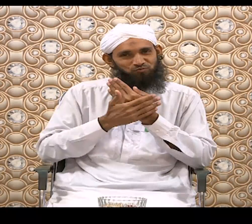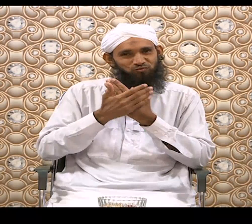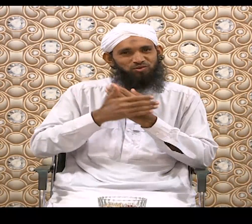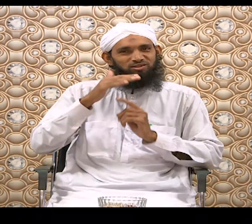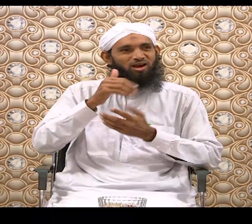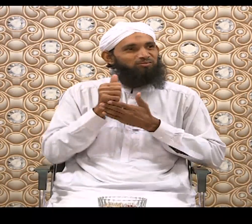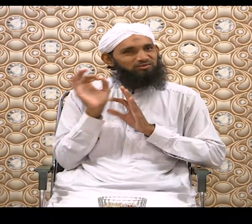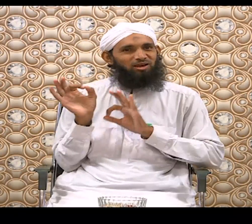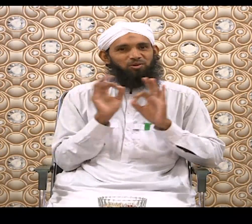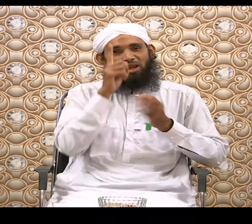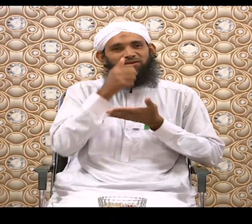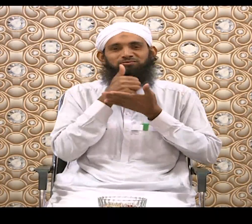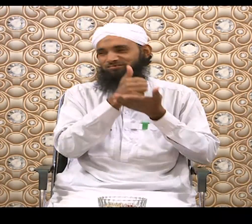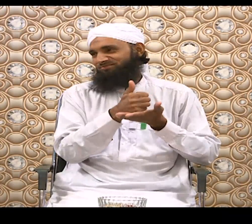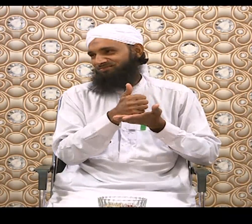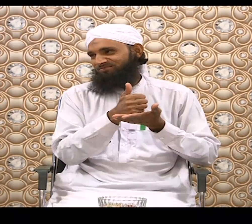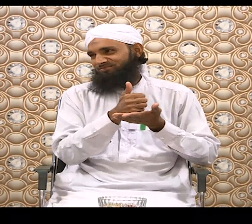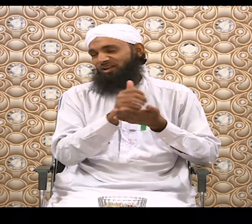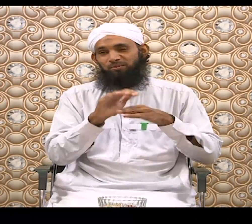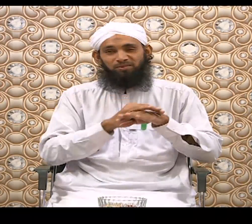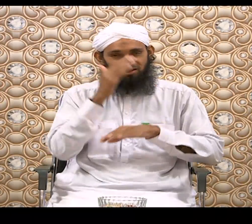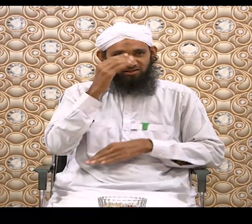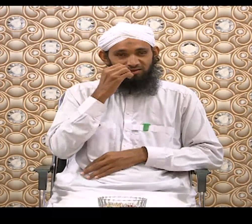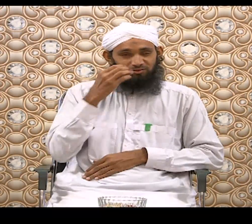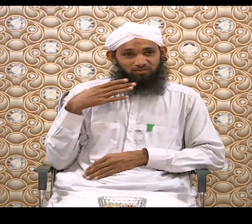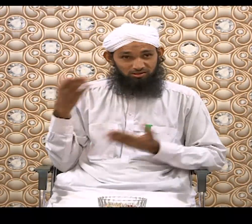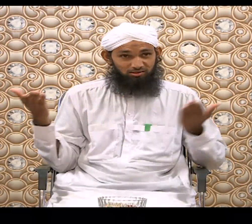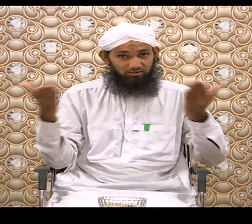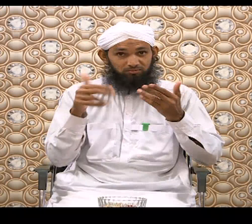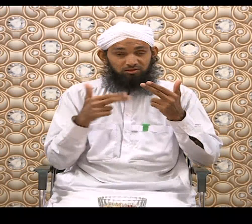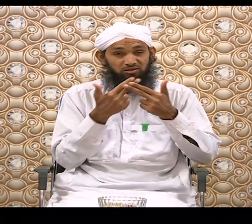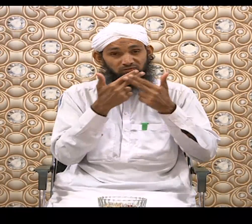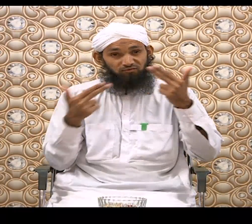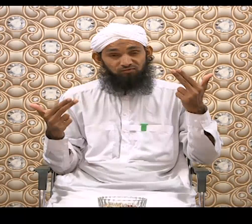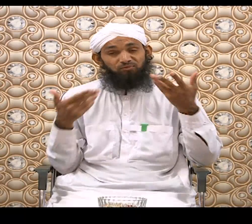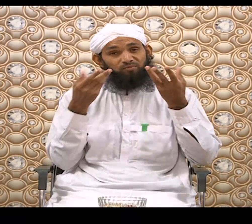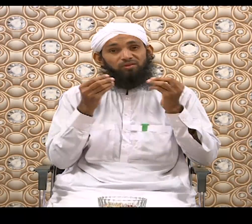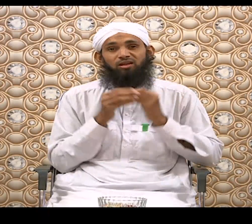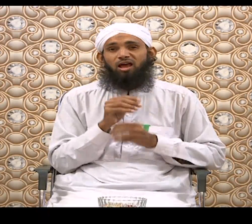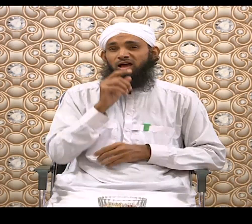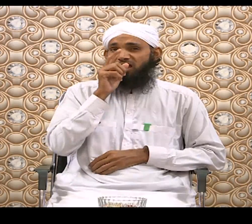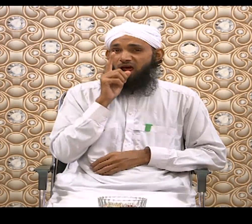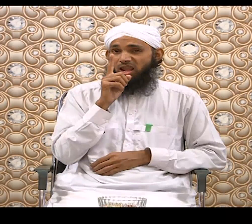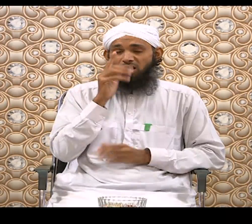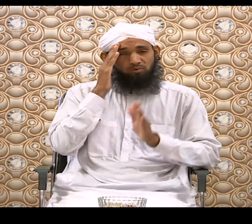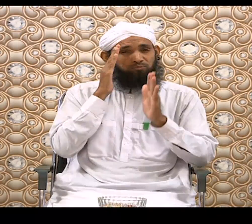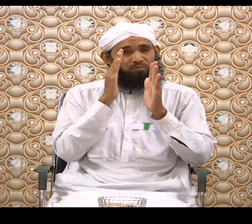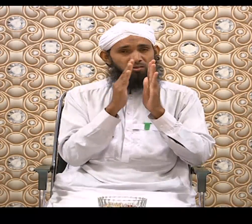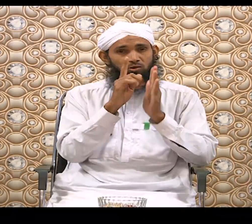پالا پیارے اسلامی بھائیو اس آیت مبارکہ کی تفسیر میں ہے کہ اللہ پاک نے اپنی عبادت کا حکم